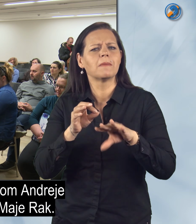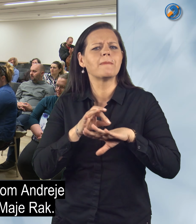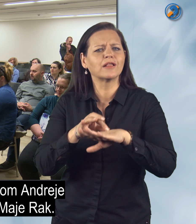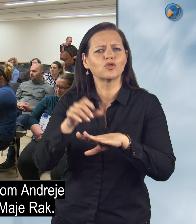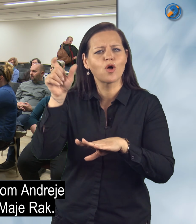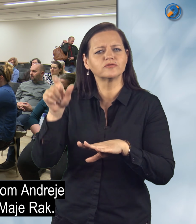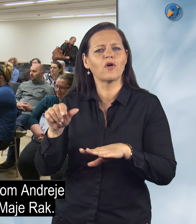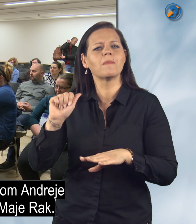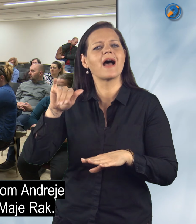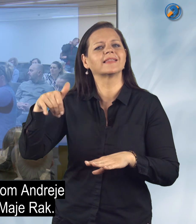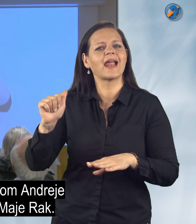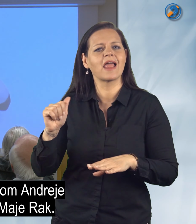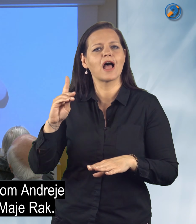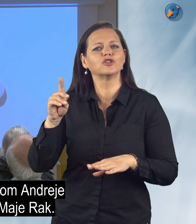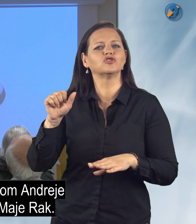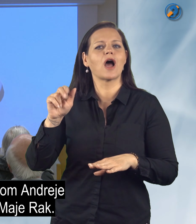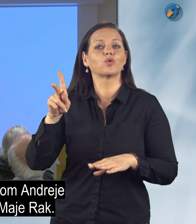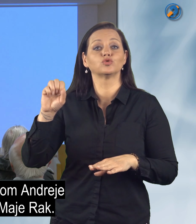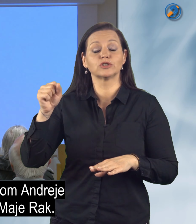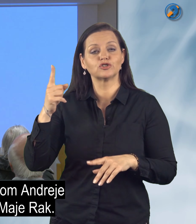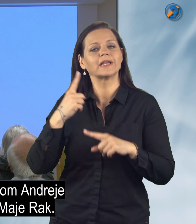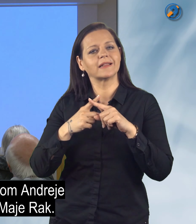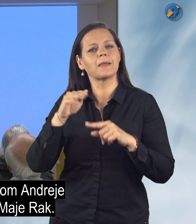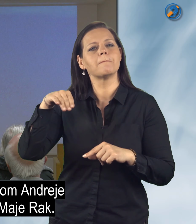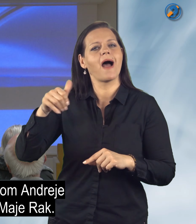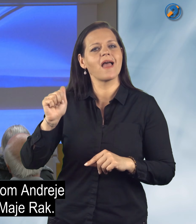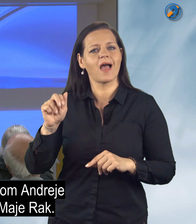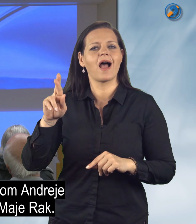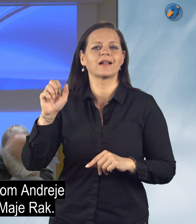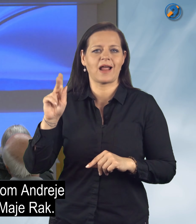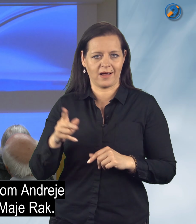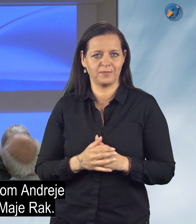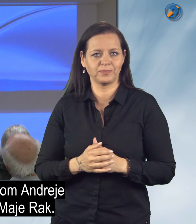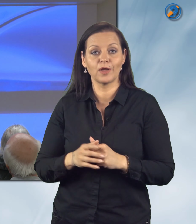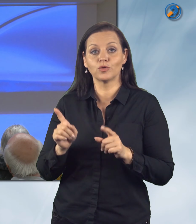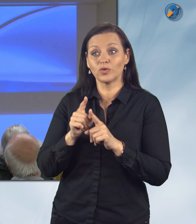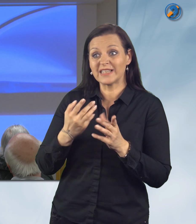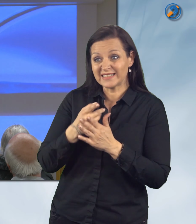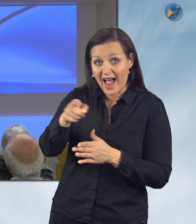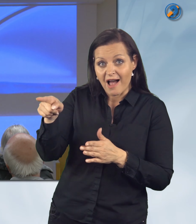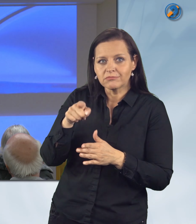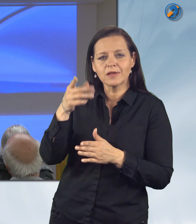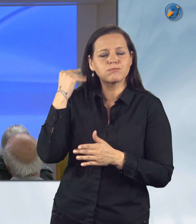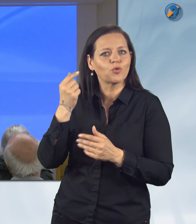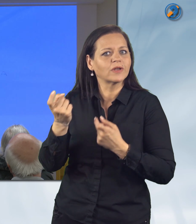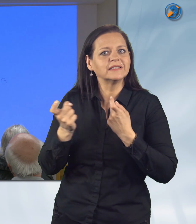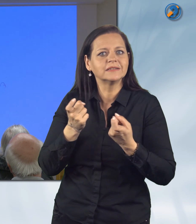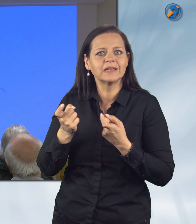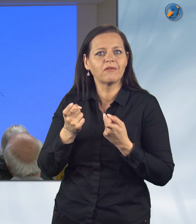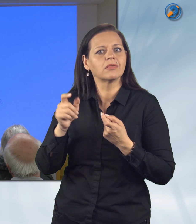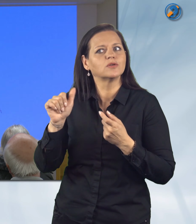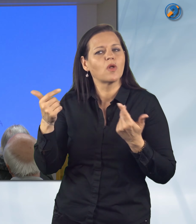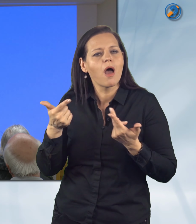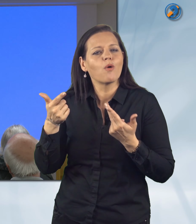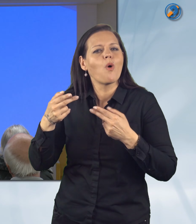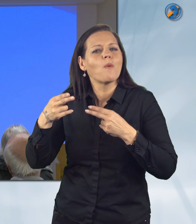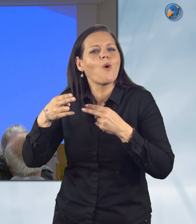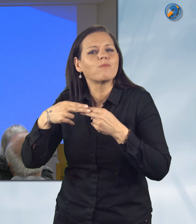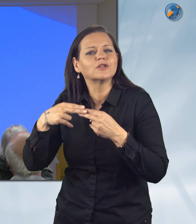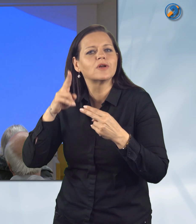pod mentorstvom Andreje Đakušić in Maje Rak. Tudi zanje je bil izziv, da so lahko